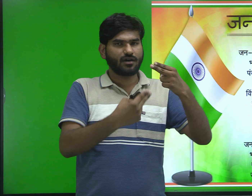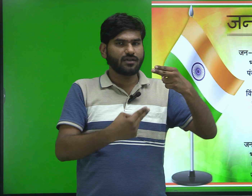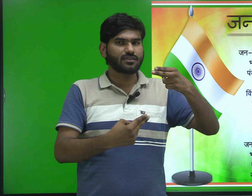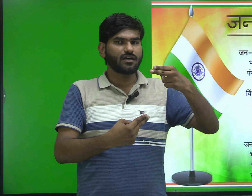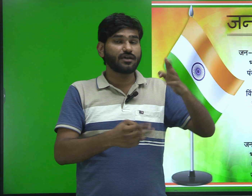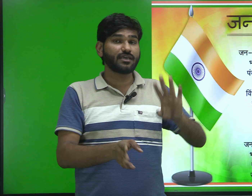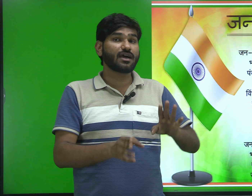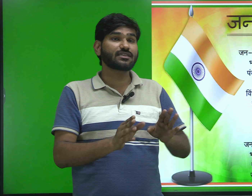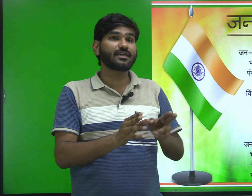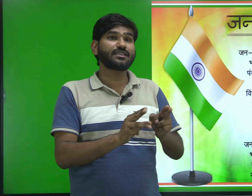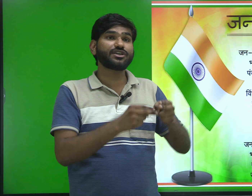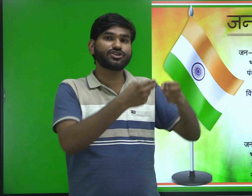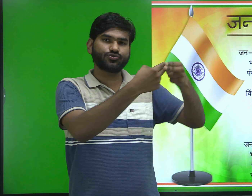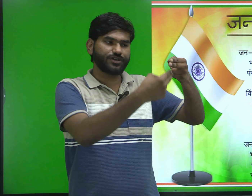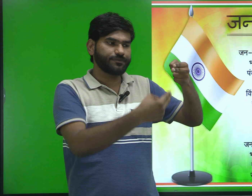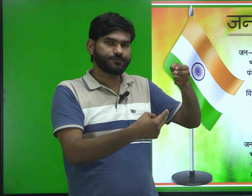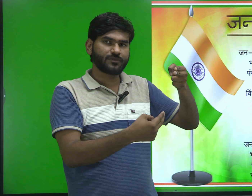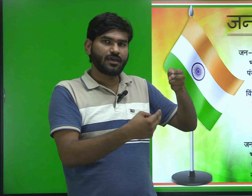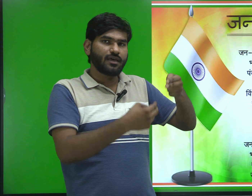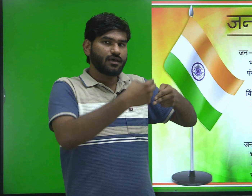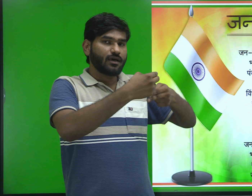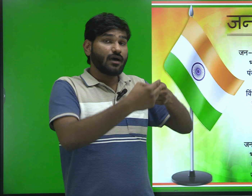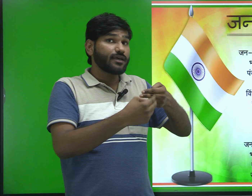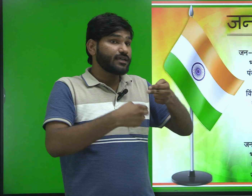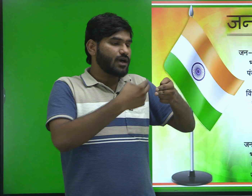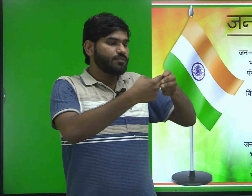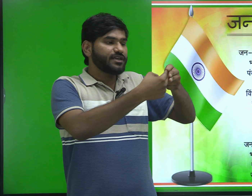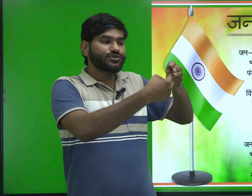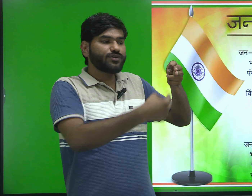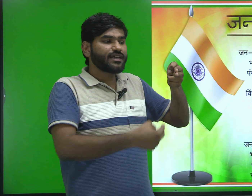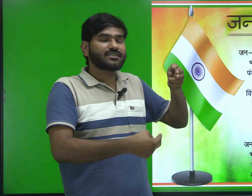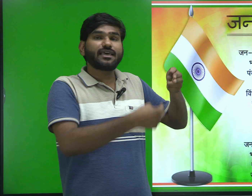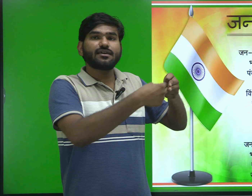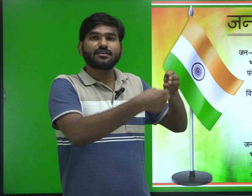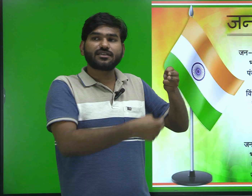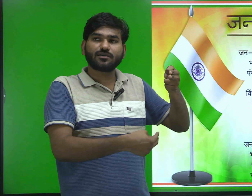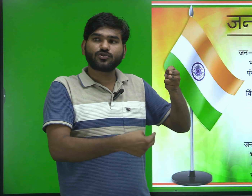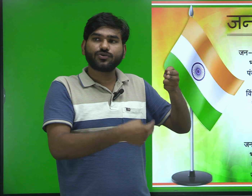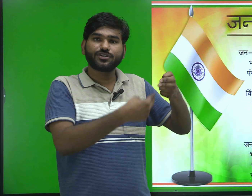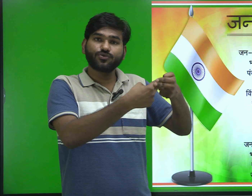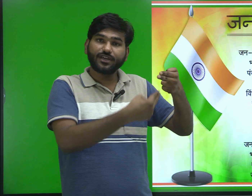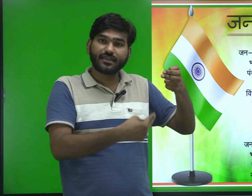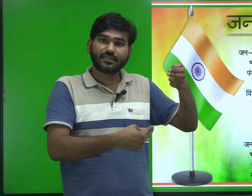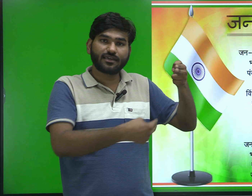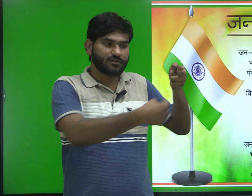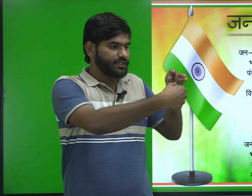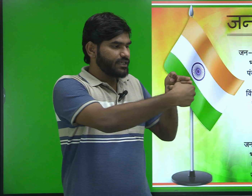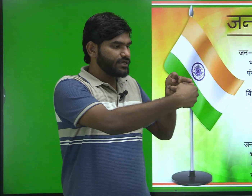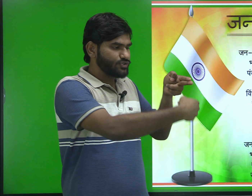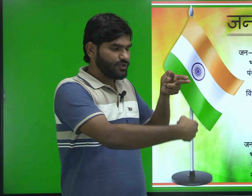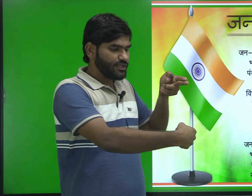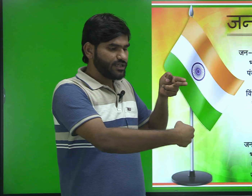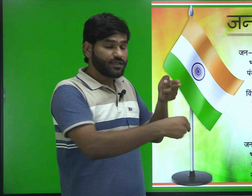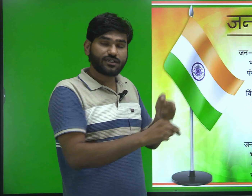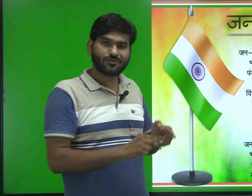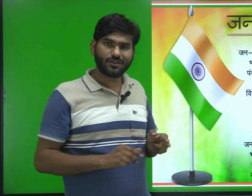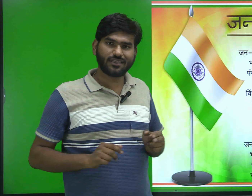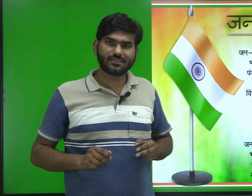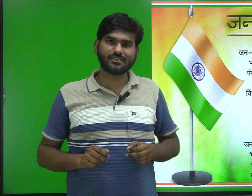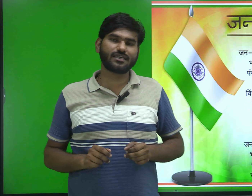गाथा, ये गाथा यानी कि स्टोरी। अब ये स्टोरी कैसे है, ये समझो स्टोरी कैसे। ये देखिए स्टोरी, स्टोरी इन द सेंस ये है कि